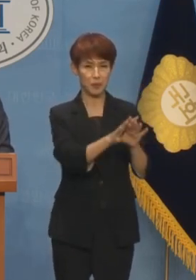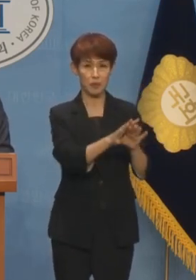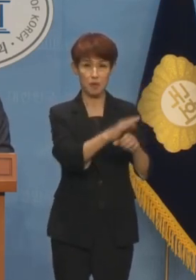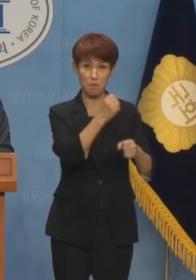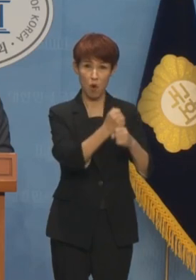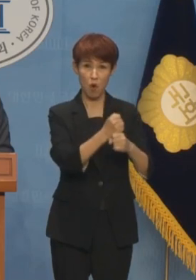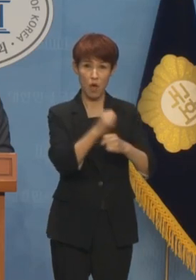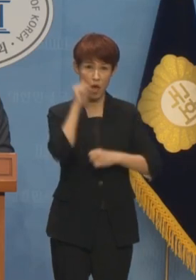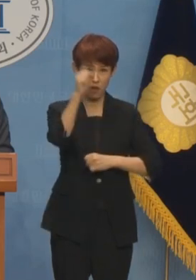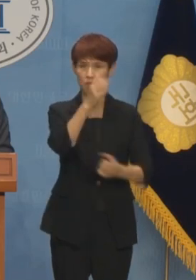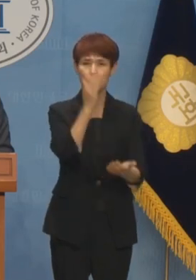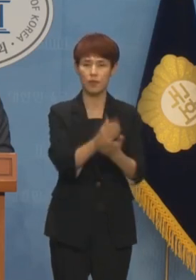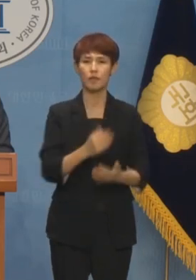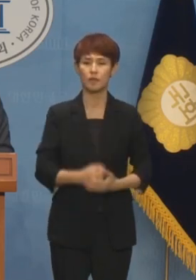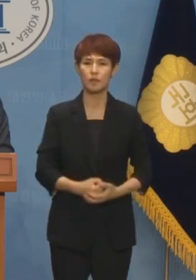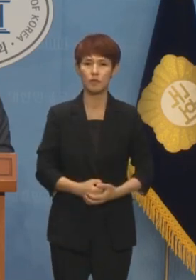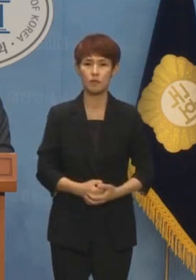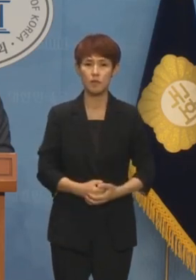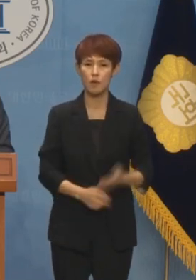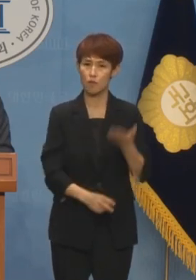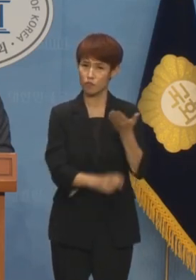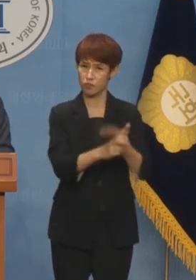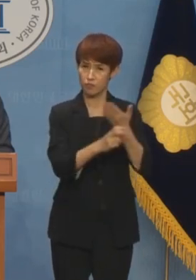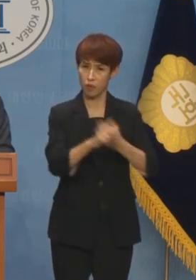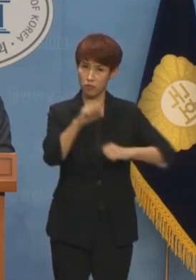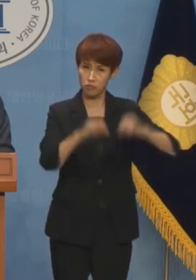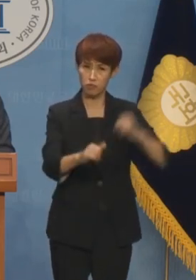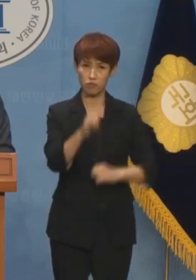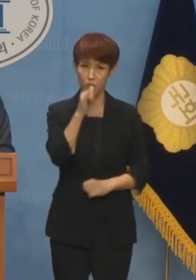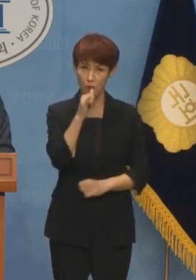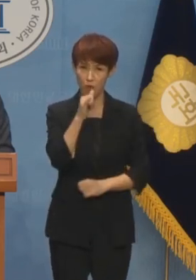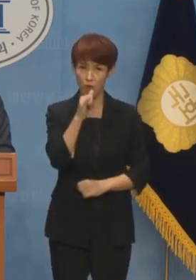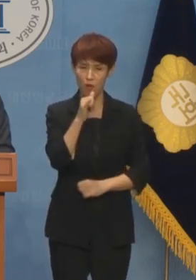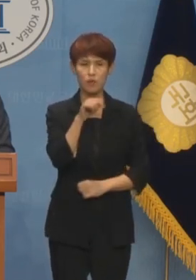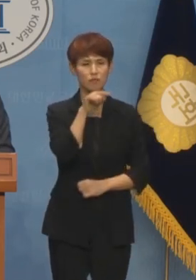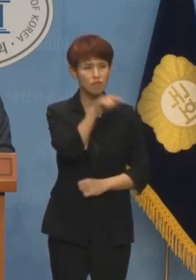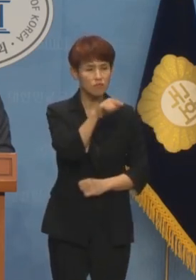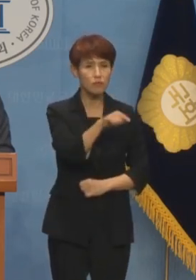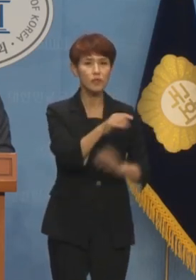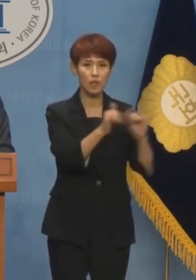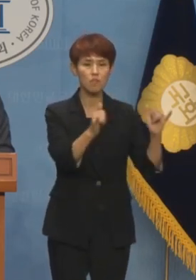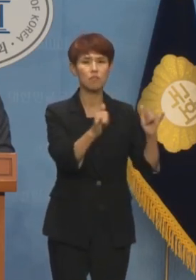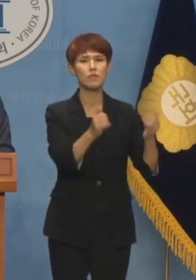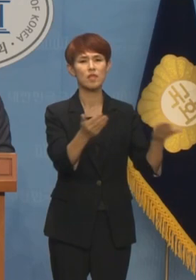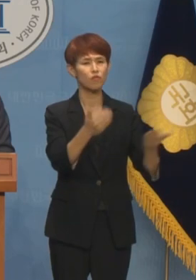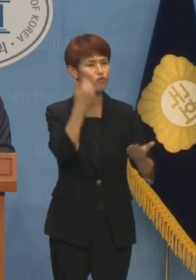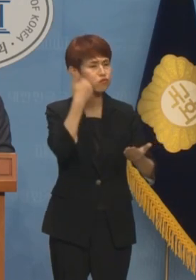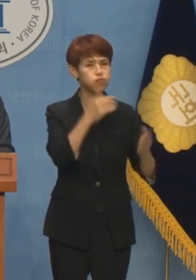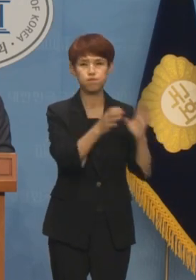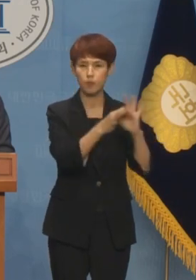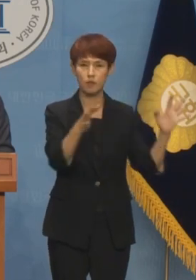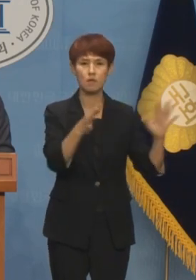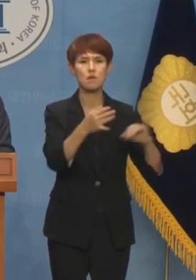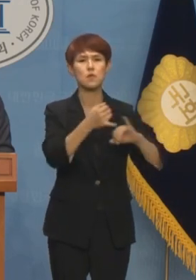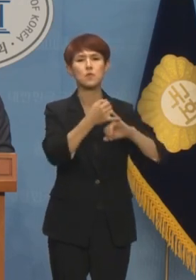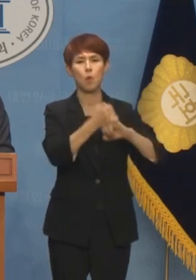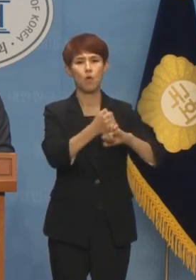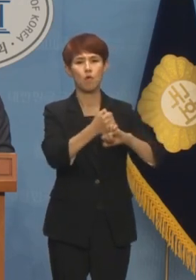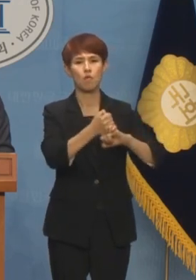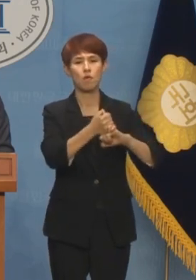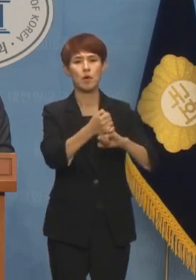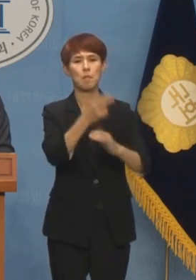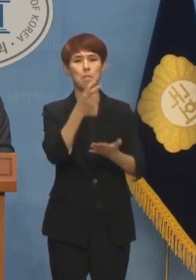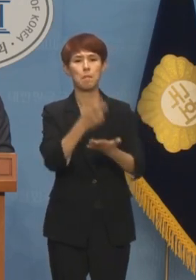즉각 중단하여야 합니다. 불법적인 행동을 한 사람이라면 그 사람의 직위가 누구든 반드시